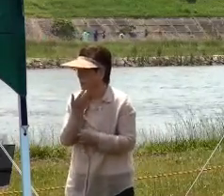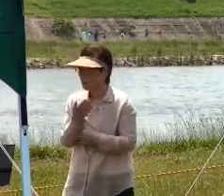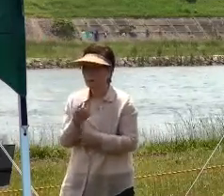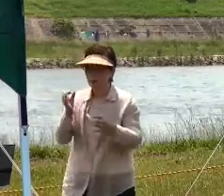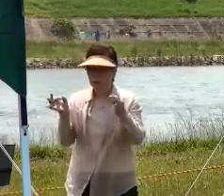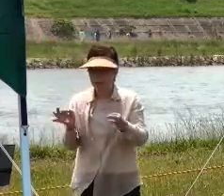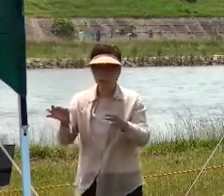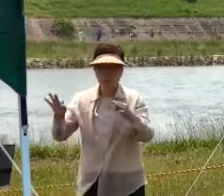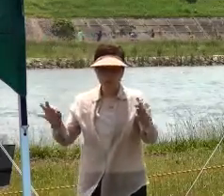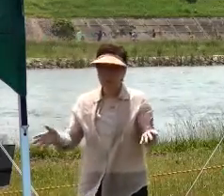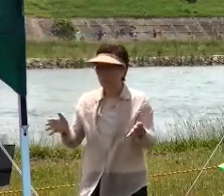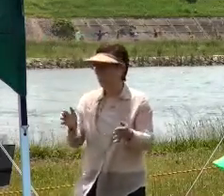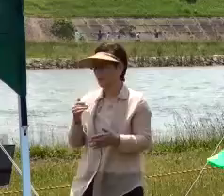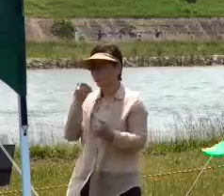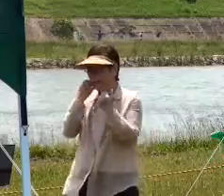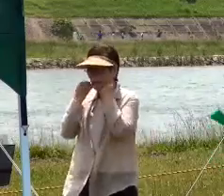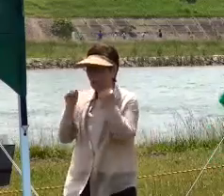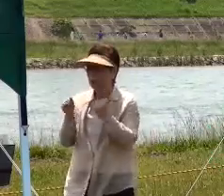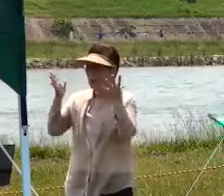誰もいない、